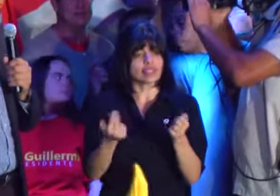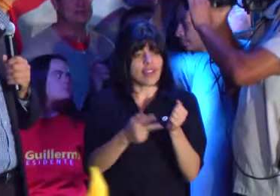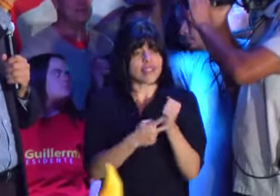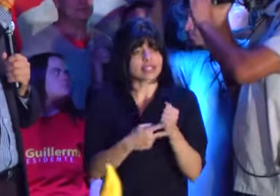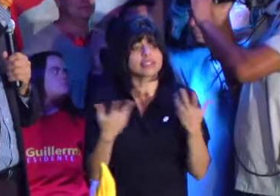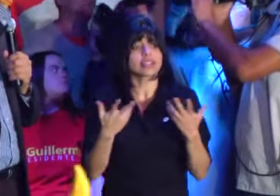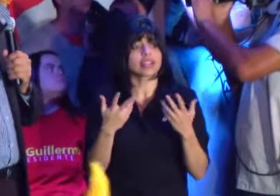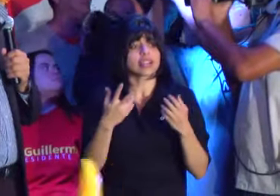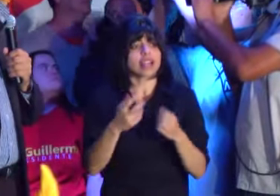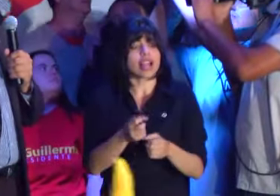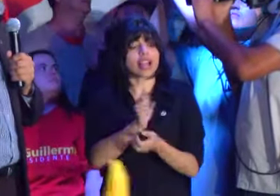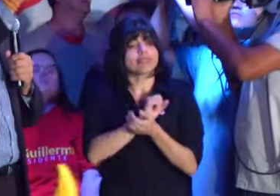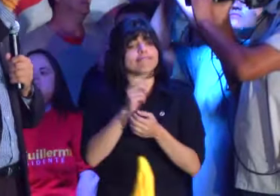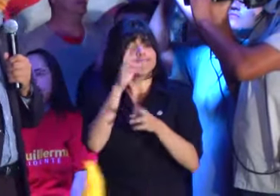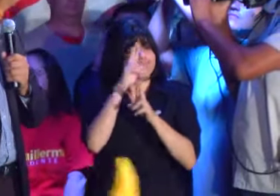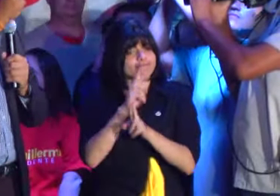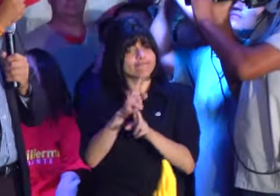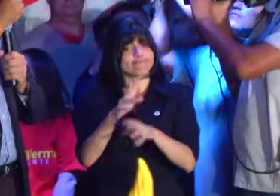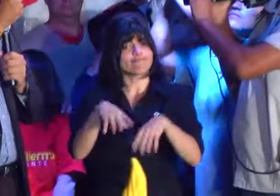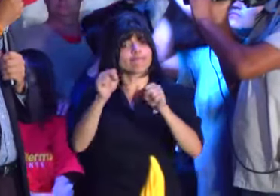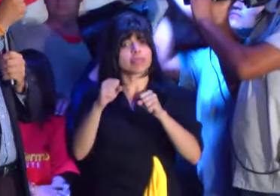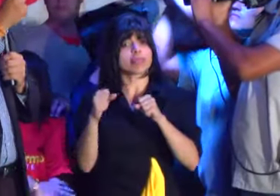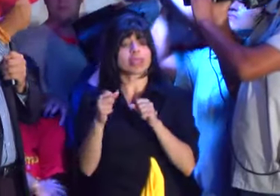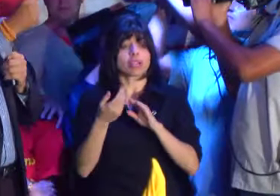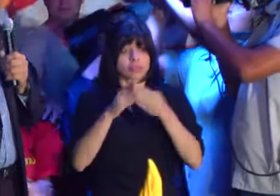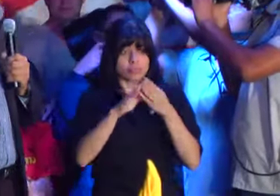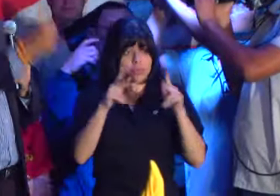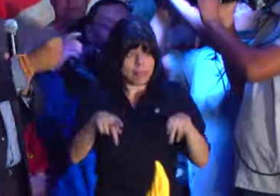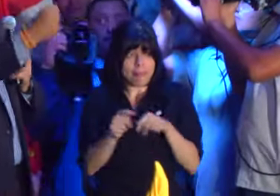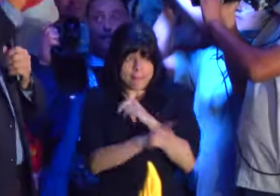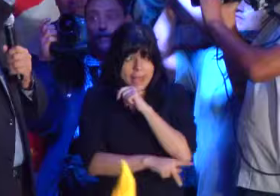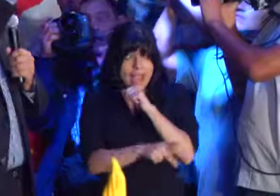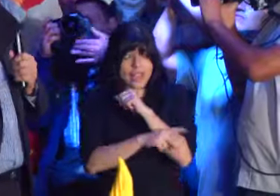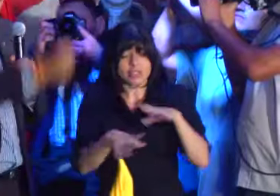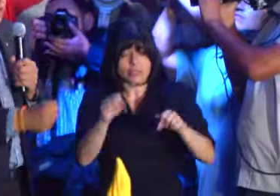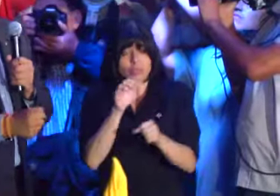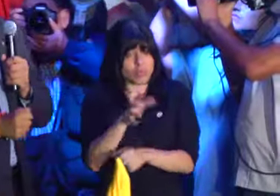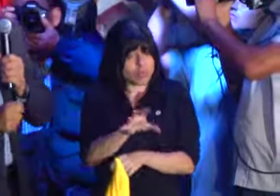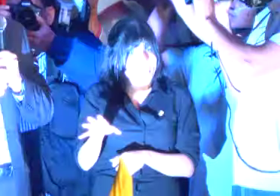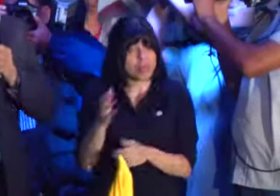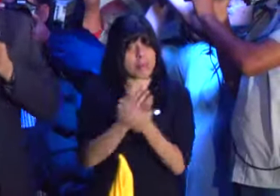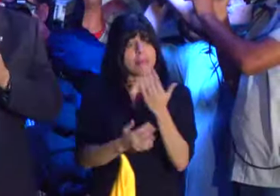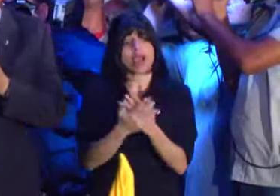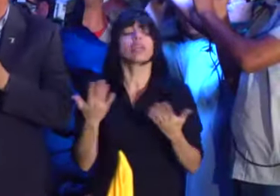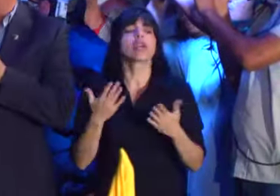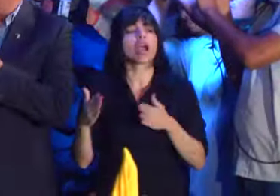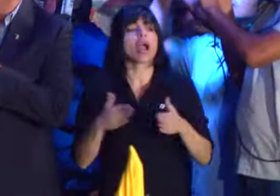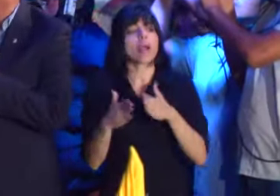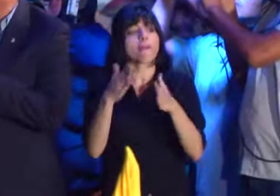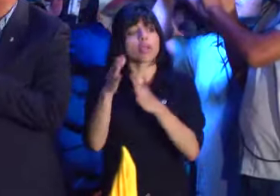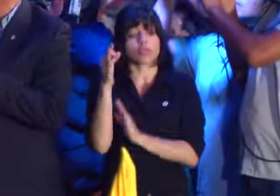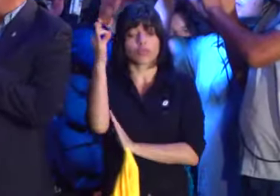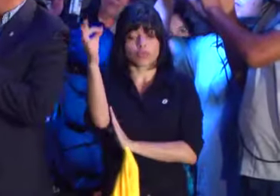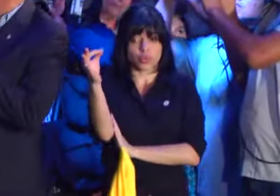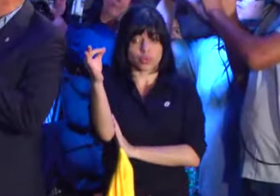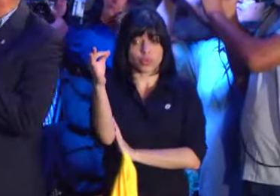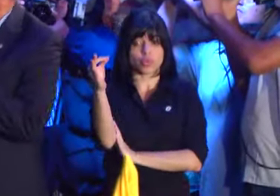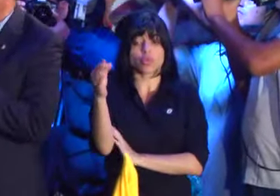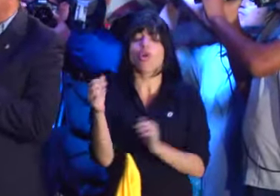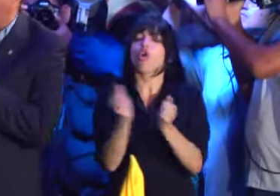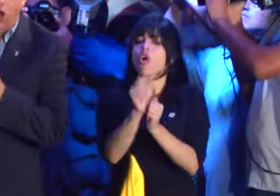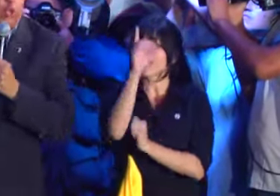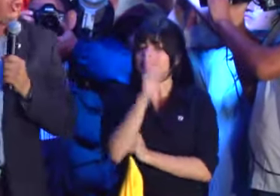la soberanía de este país, tomando en sus manos el camino del futuro